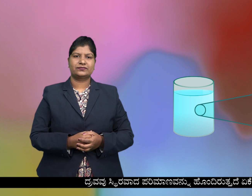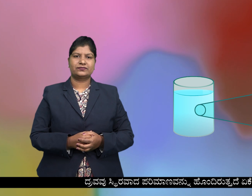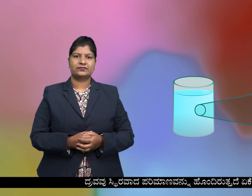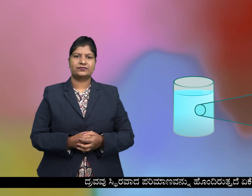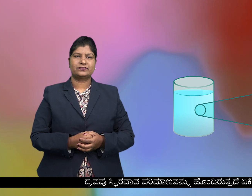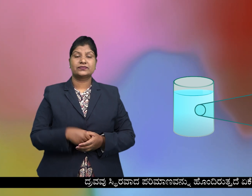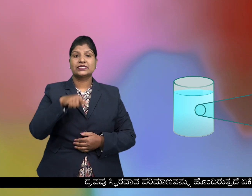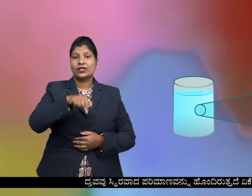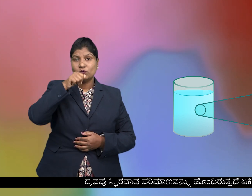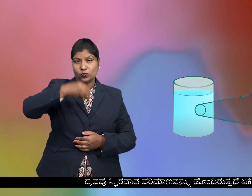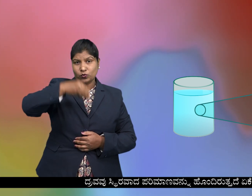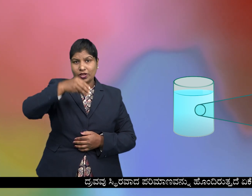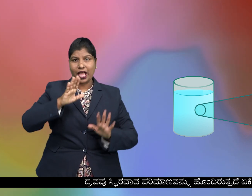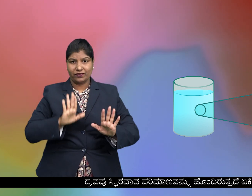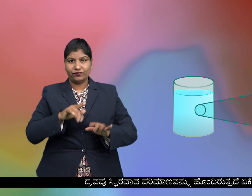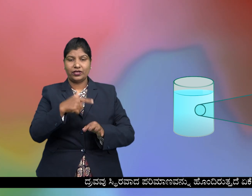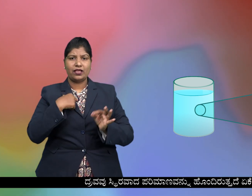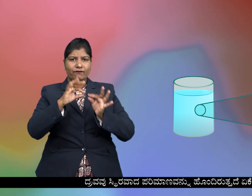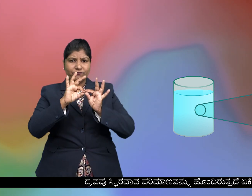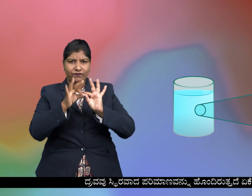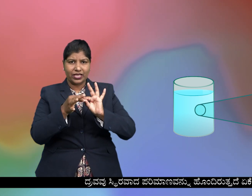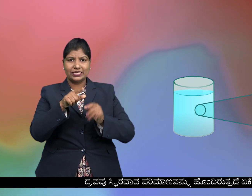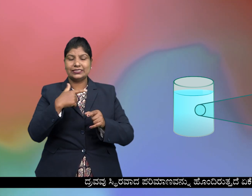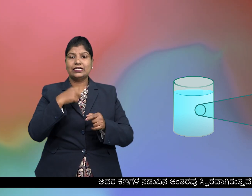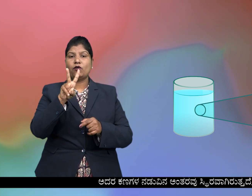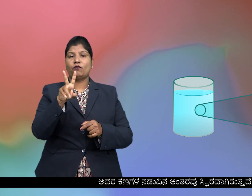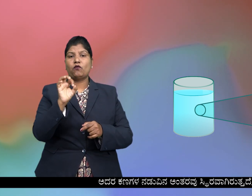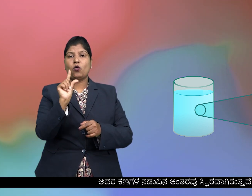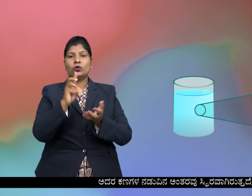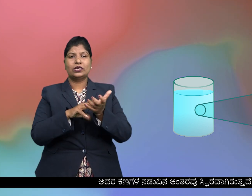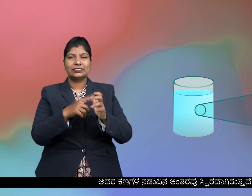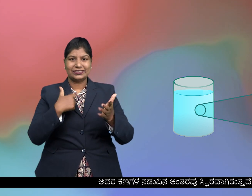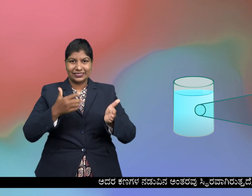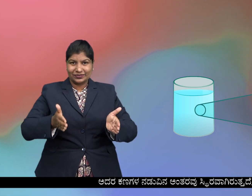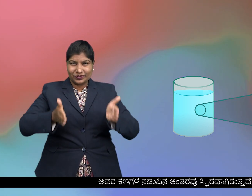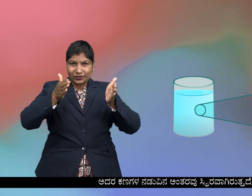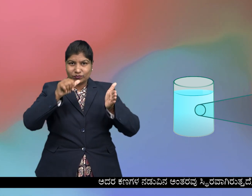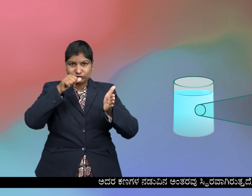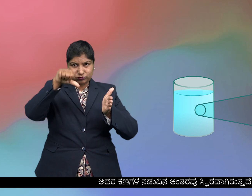ದ್ರವವು ಸ್ಥಿರವಾದ ಪರಿಮಾಣವನ್ನ ಹೊಂದಿರುತ್ತದೆ ಏಕೆಂದರೆ ಅದರ ಕಣಗಳ ನಡುವಿನ ಅಂತರವು ಸ್ಥಿರವಾಗಿರುತ್ತದೆ.